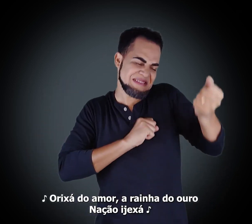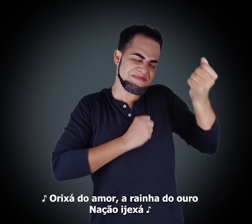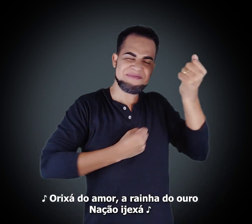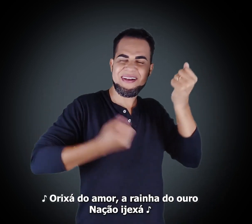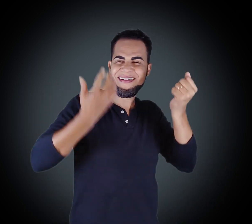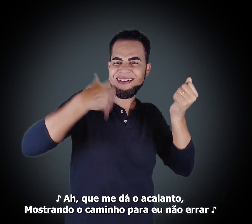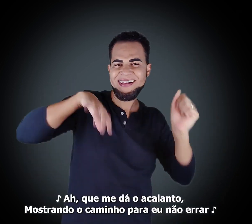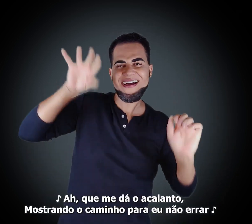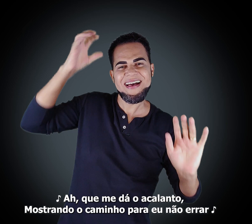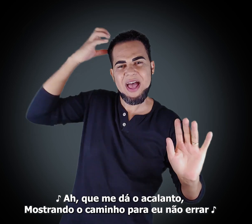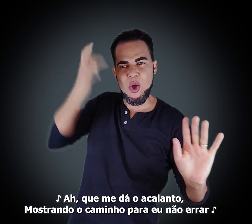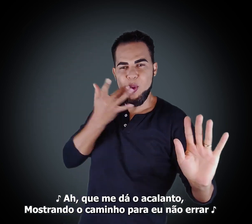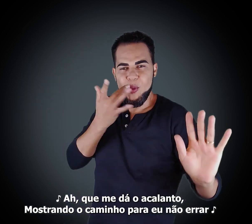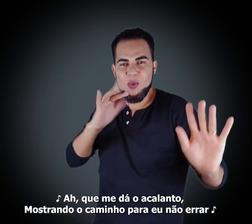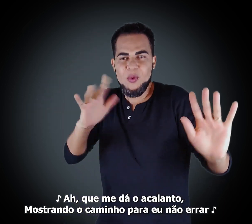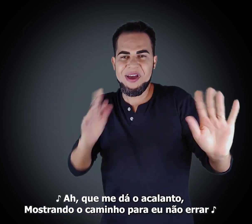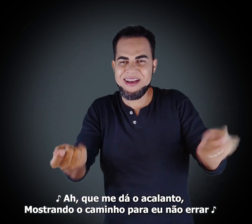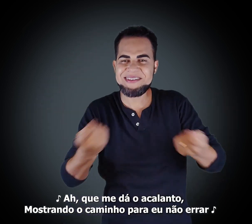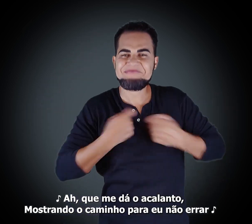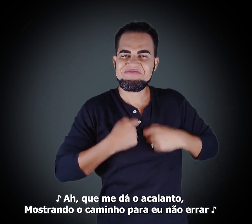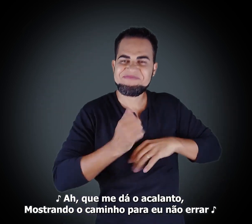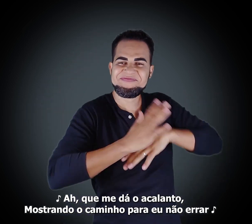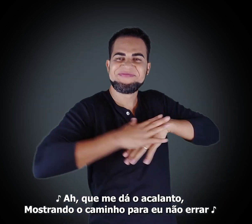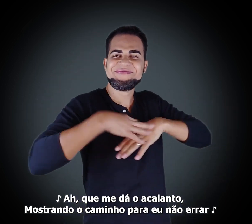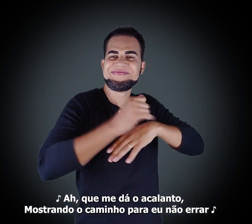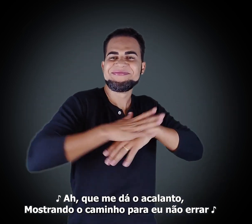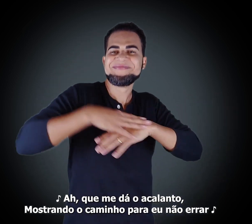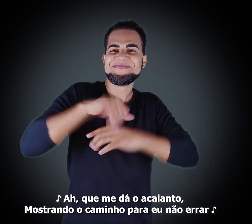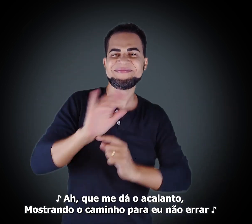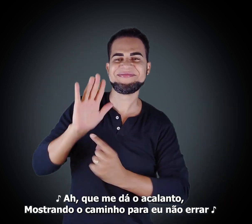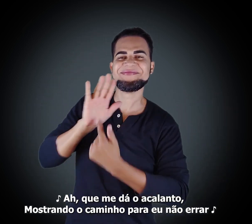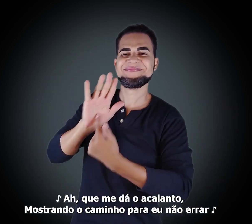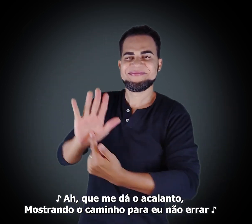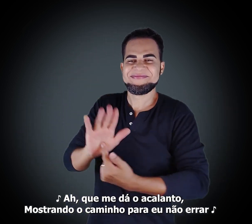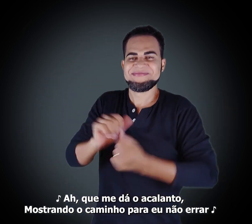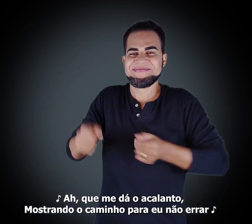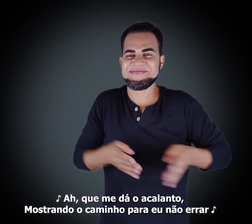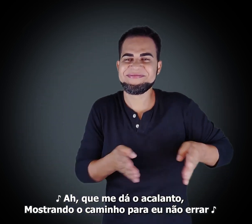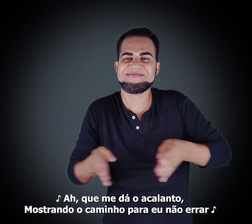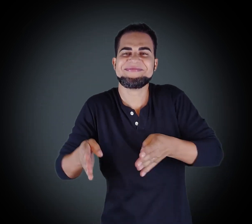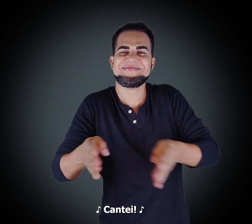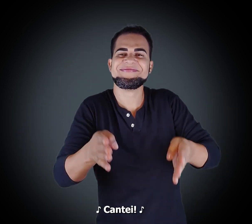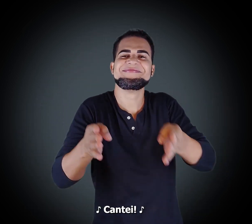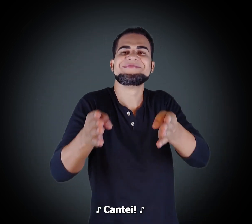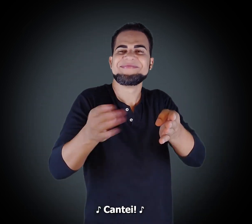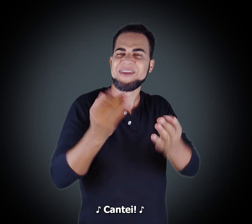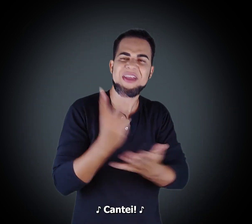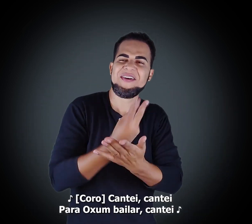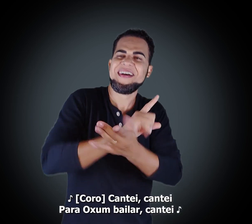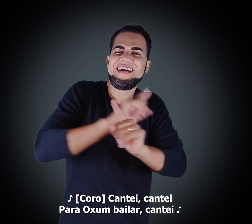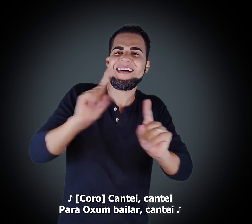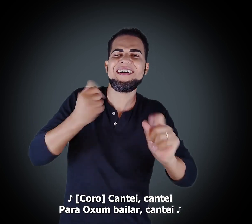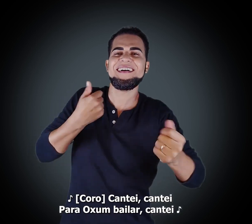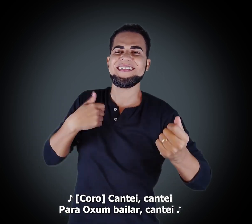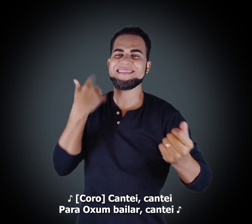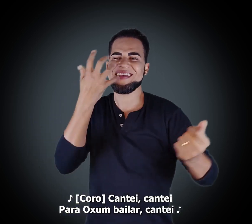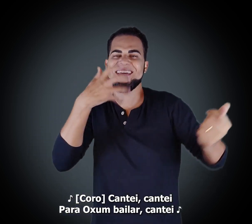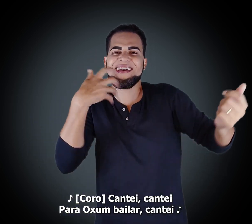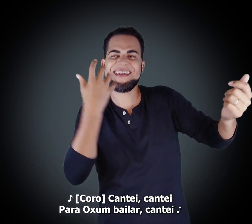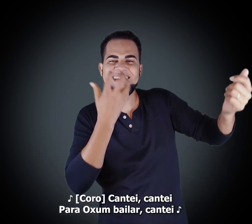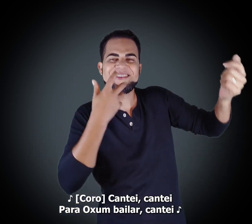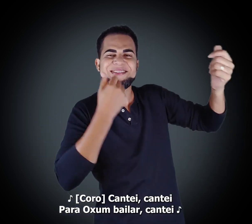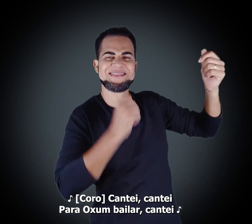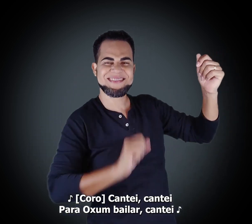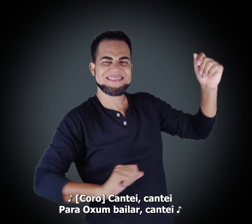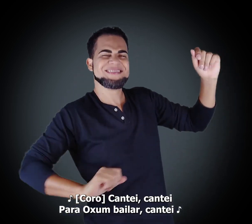nação Ijexá, é quem me dá um acalanto, mostrando o caminho pra eu não errar. Cantei,